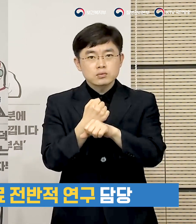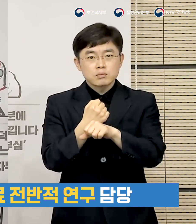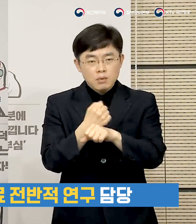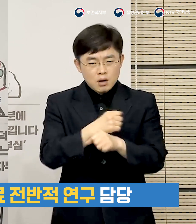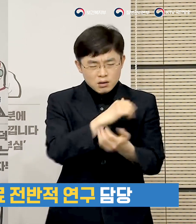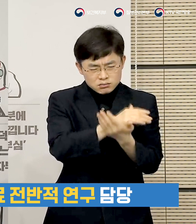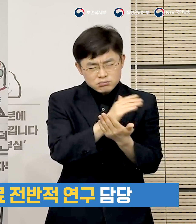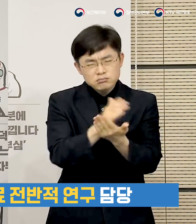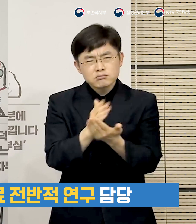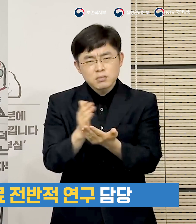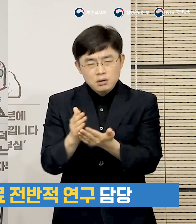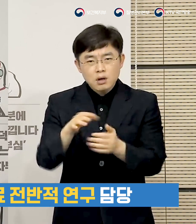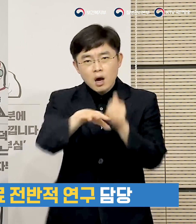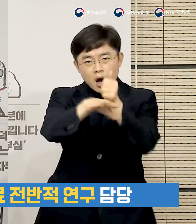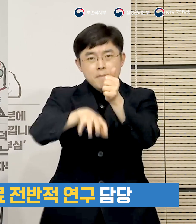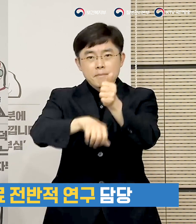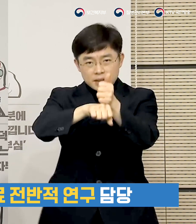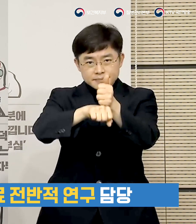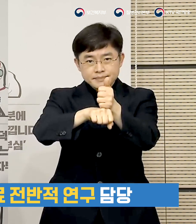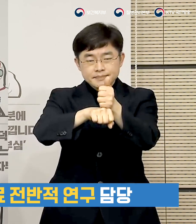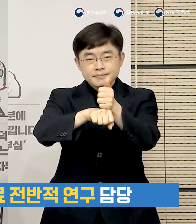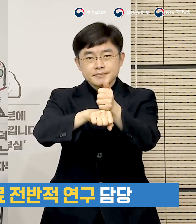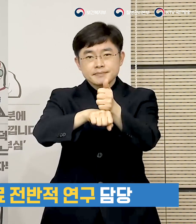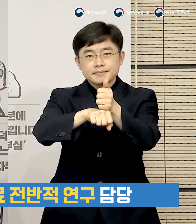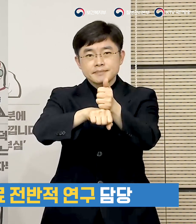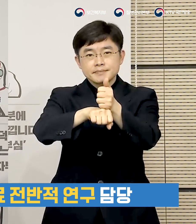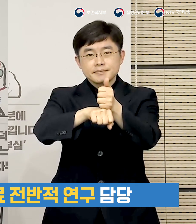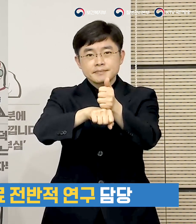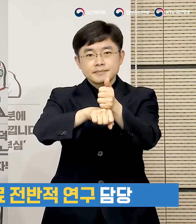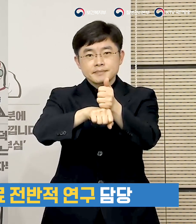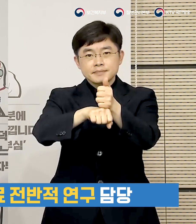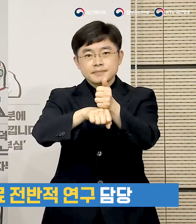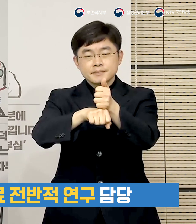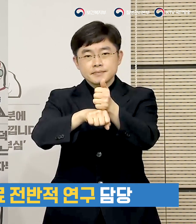다 같이 이제 포괄이 되어 있기 때문에 그러한 차원에서